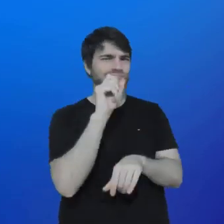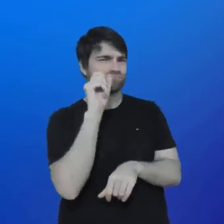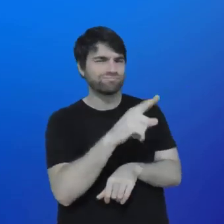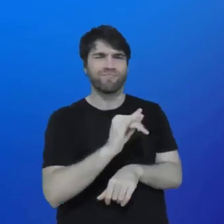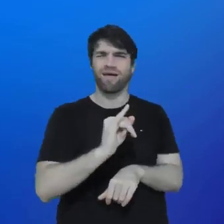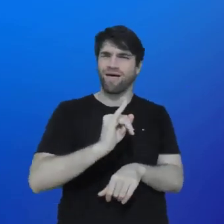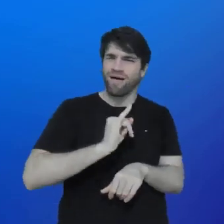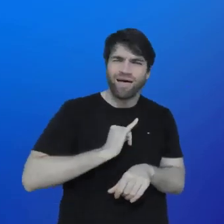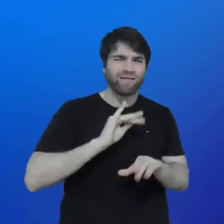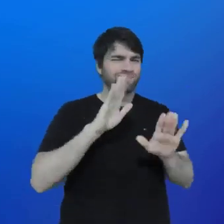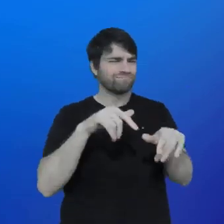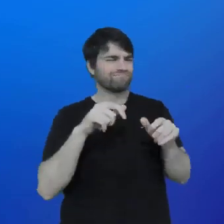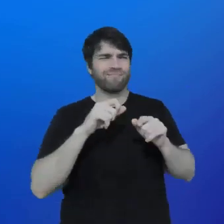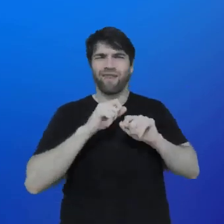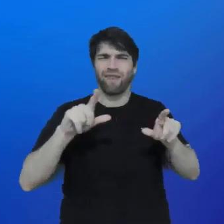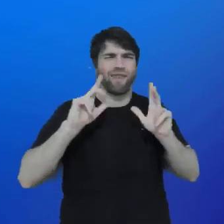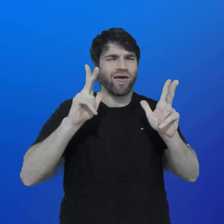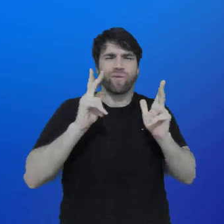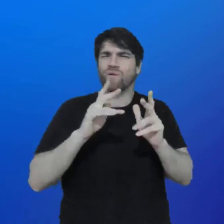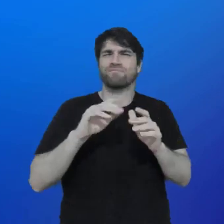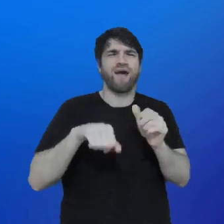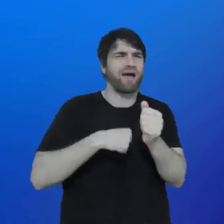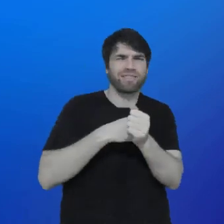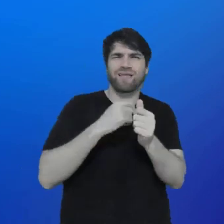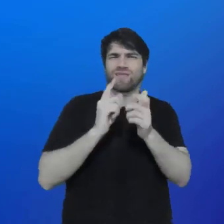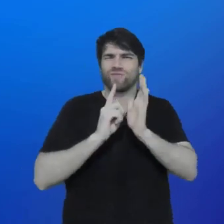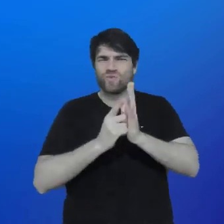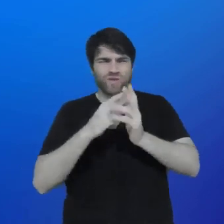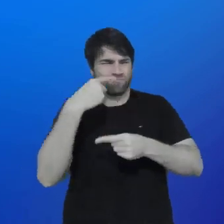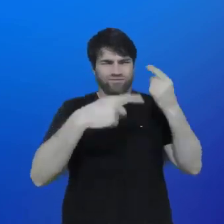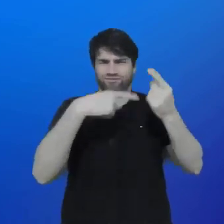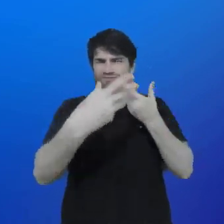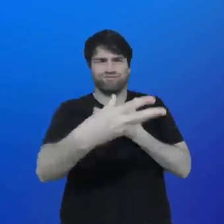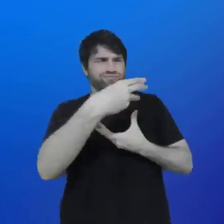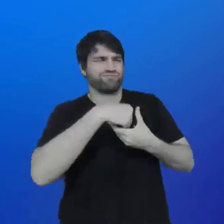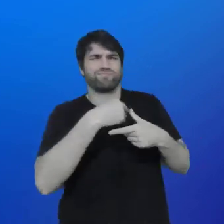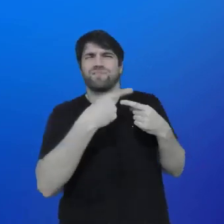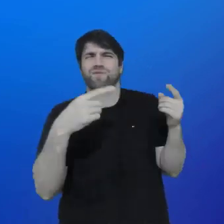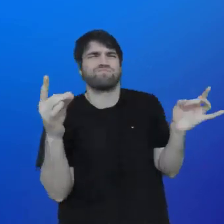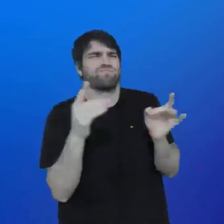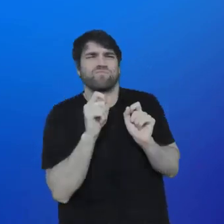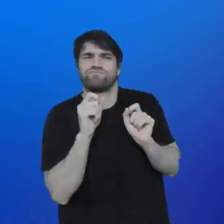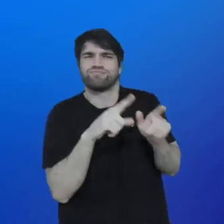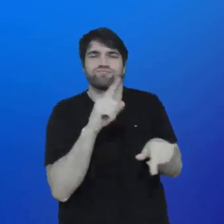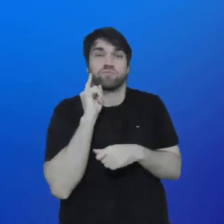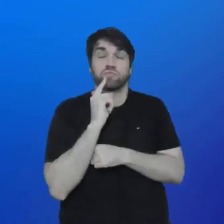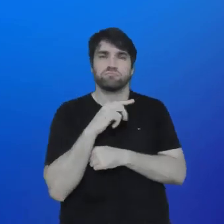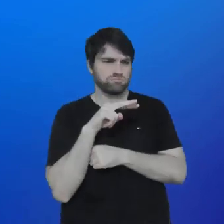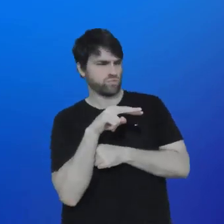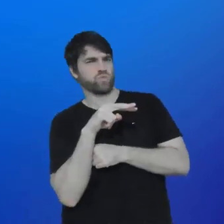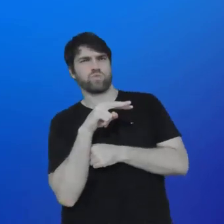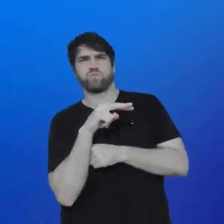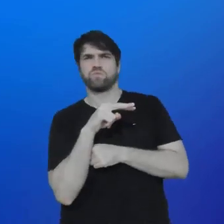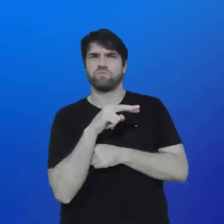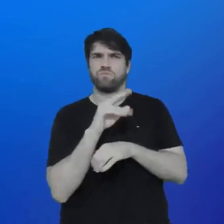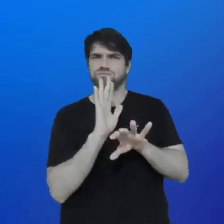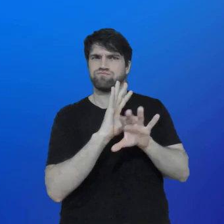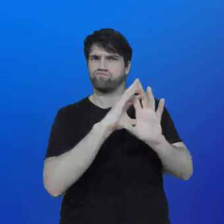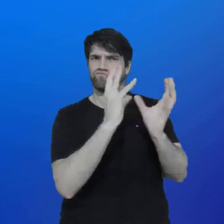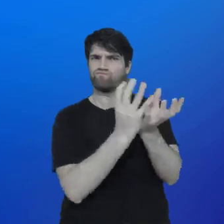identidad sorda, la cultura sorda, la lengua de señas, hay instructores sordos y un montón de otras cosas, todo dentro de la misma escuela. Se puede decir que